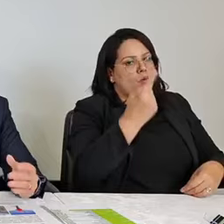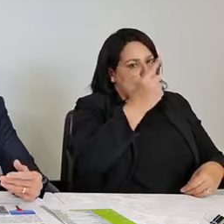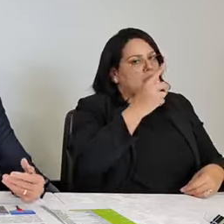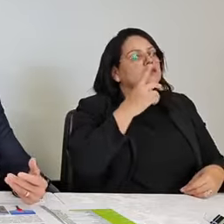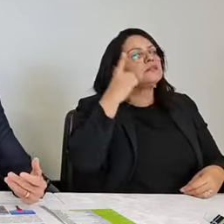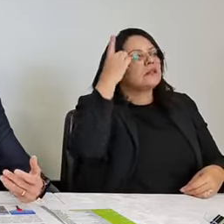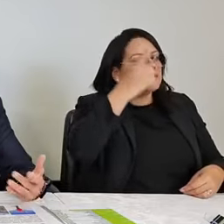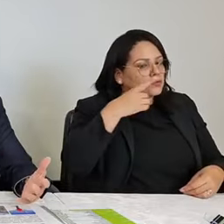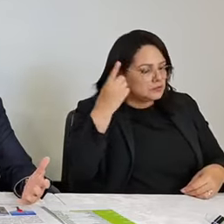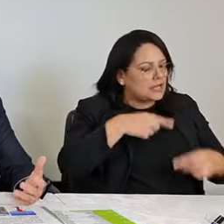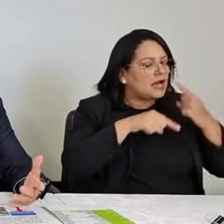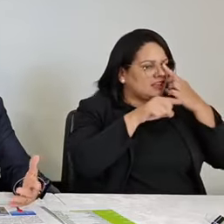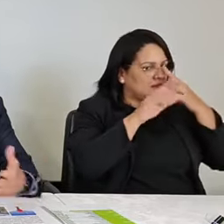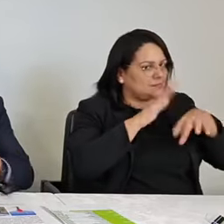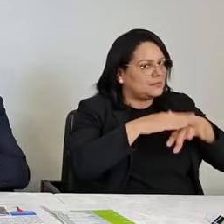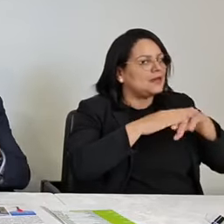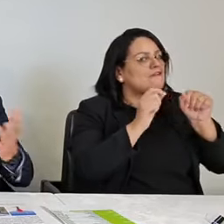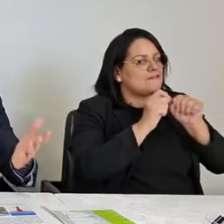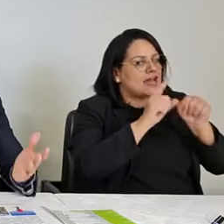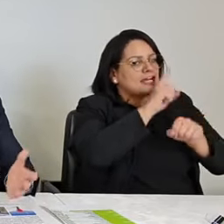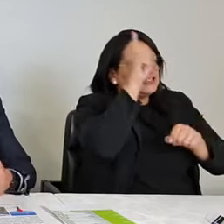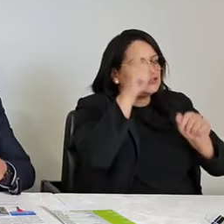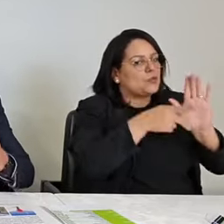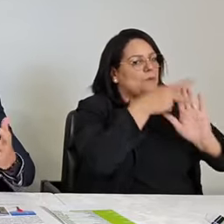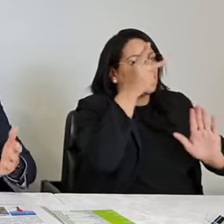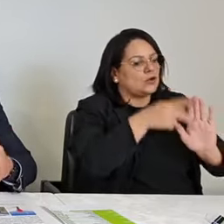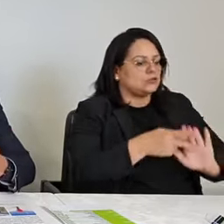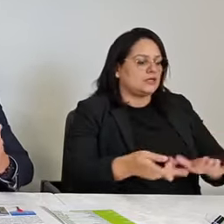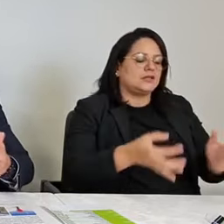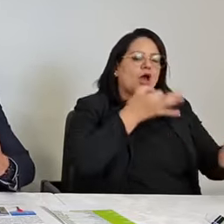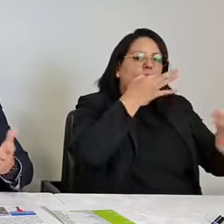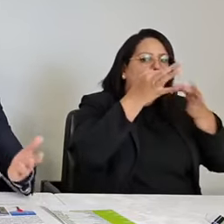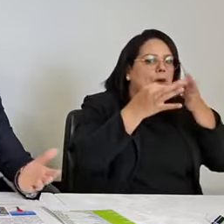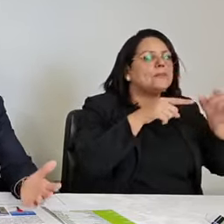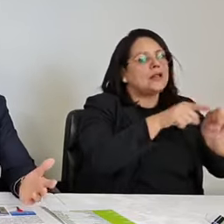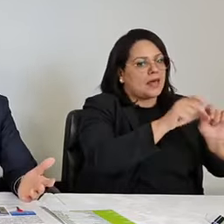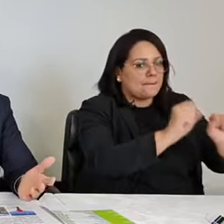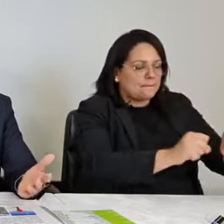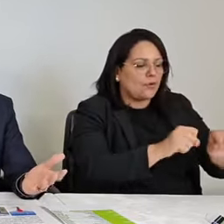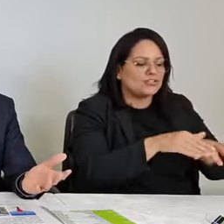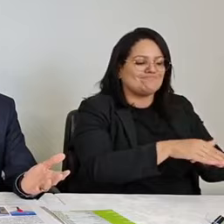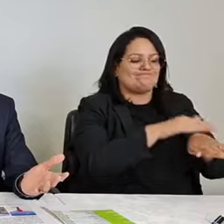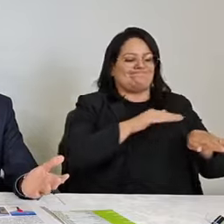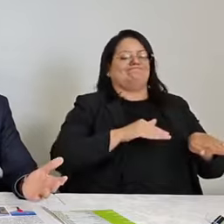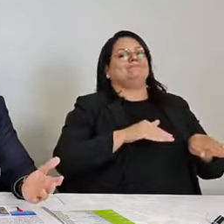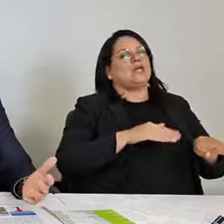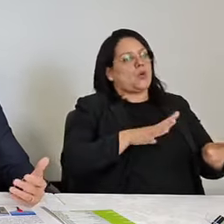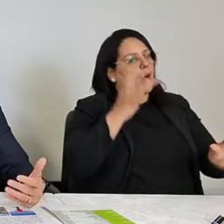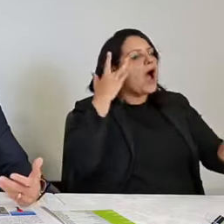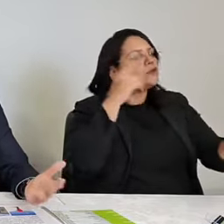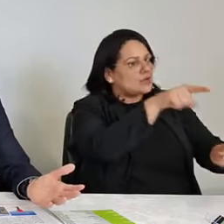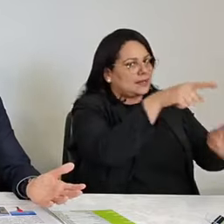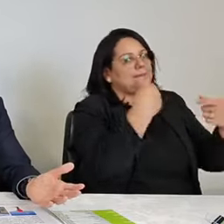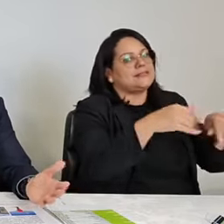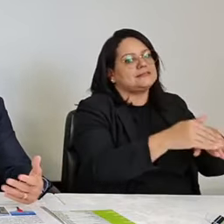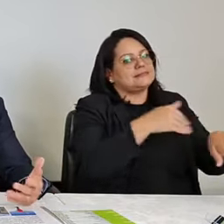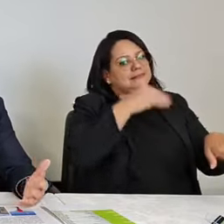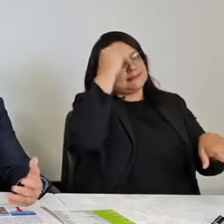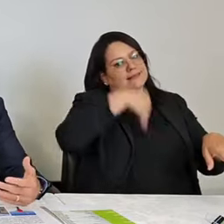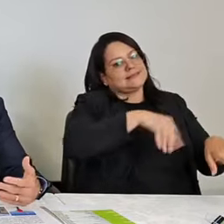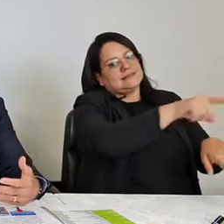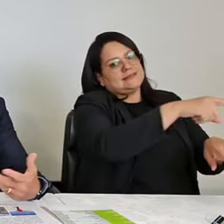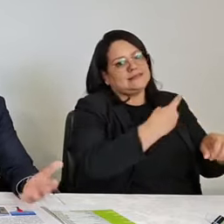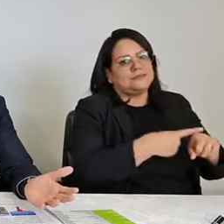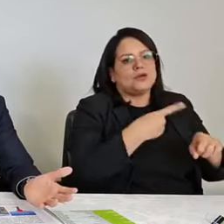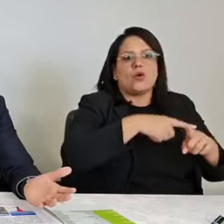do projeto, com toda a certeza, com essas críticas todas, ela pode recuar, né, que seria o mais lógico, ou então o próprio